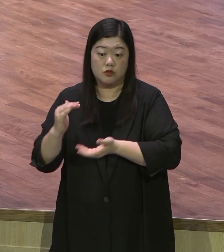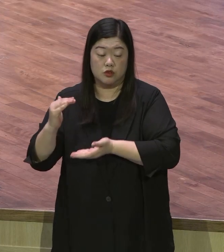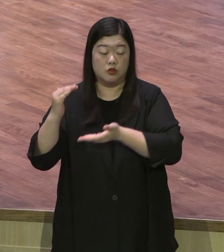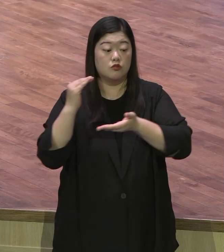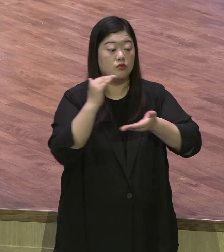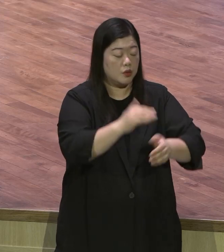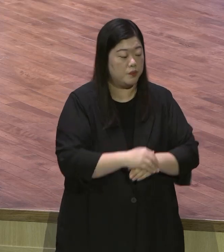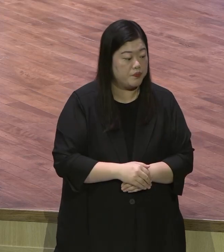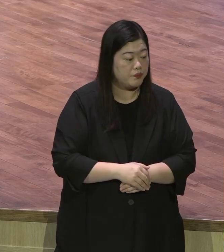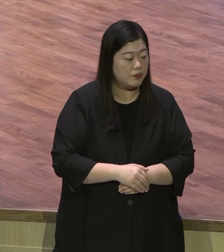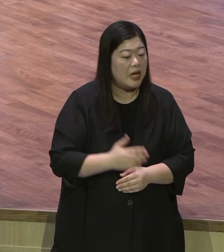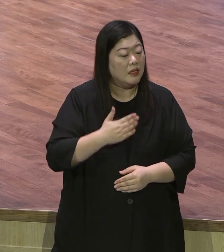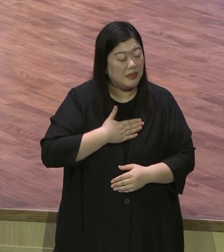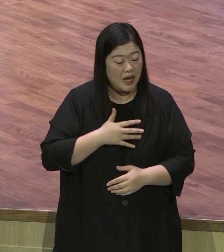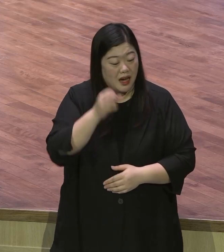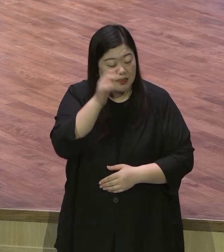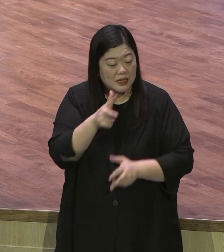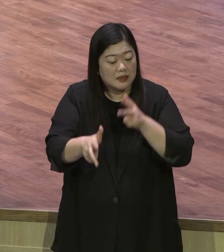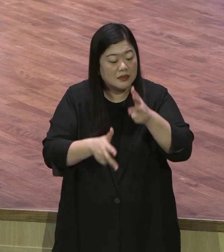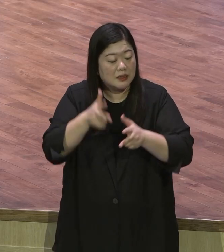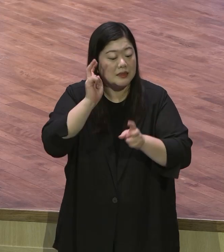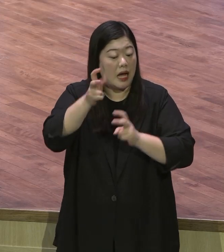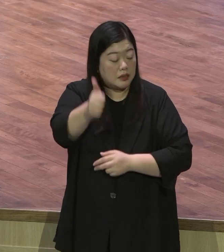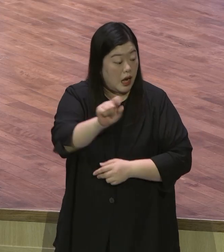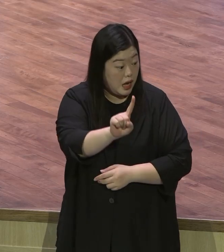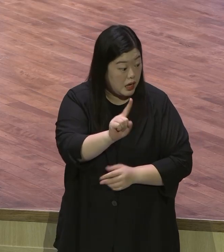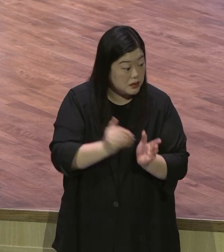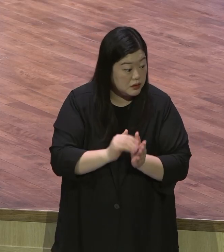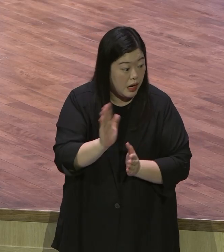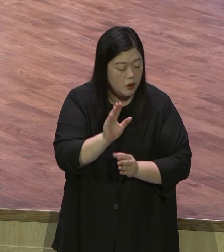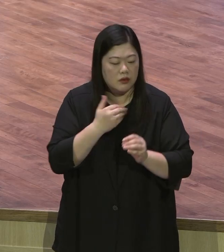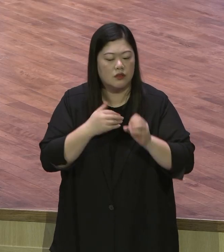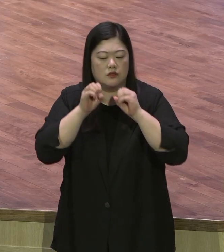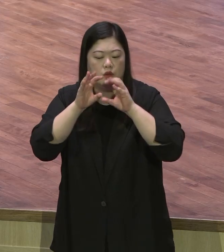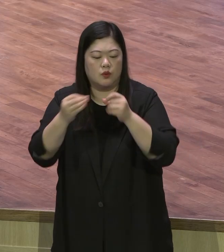내가 산업이 선교사야. 그러면서 전도 콘텐츠